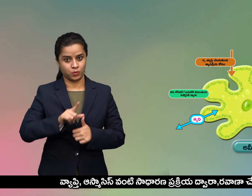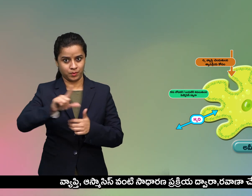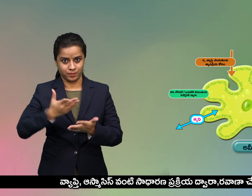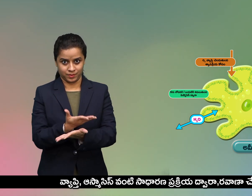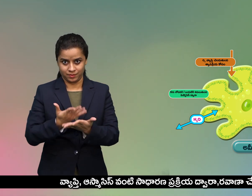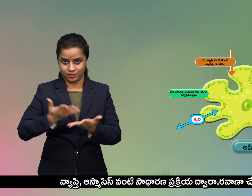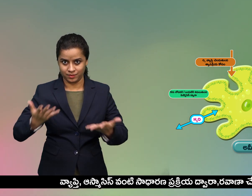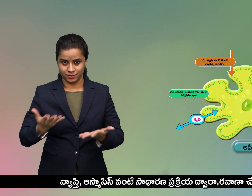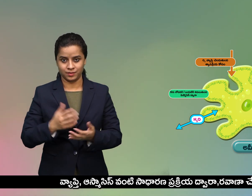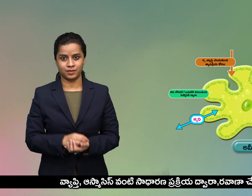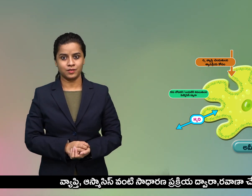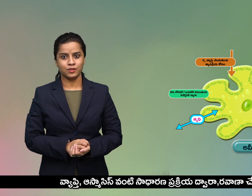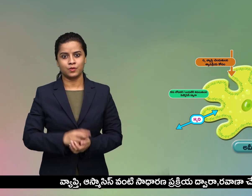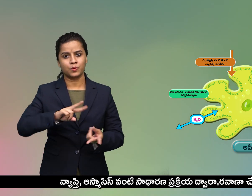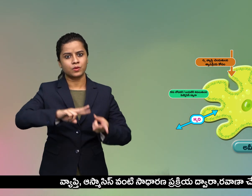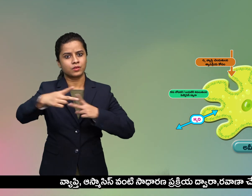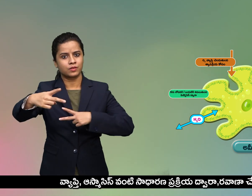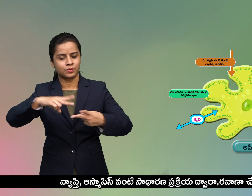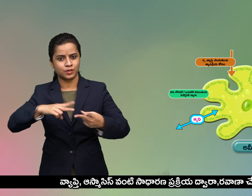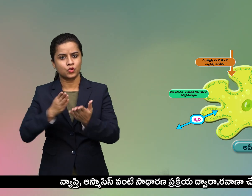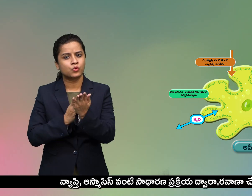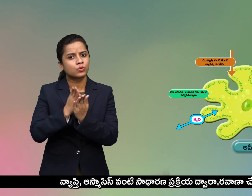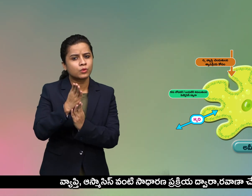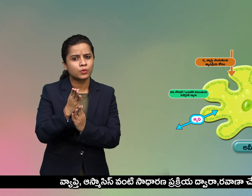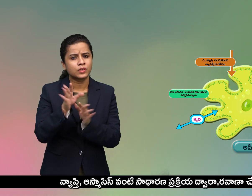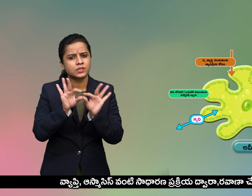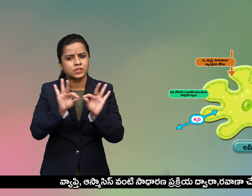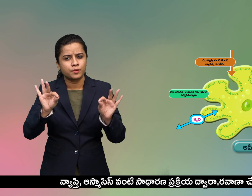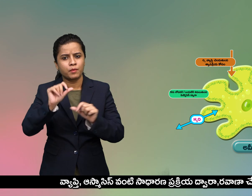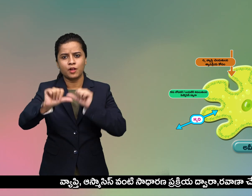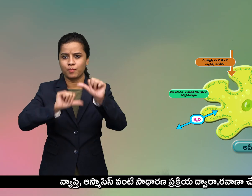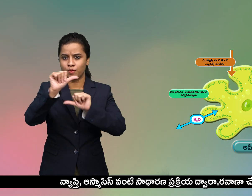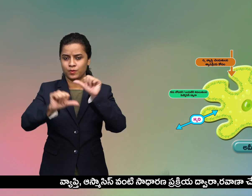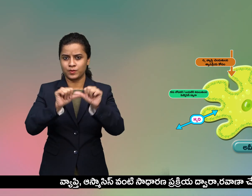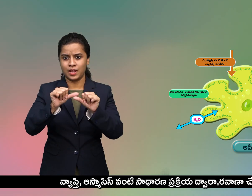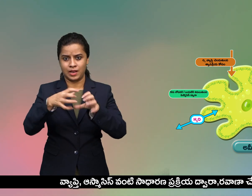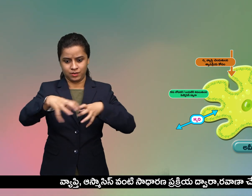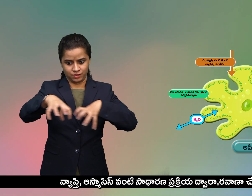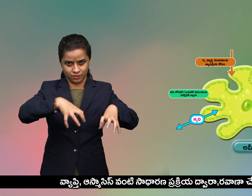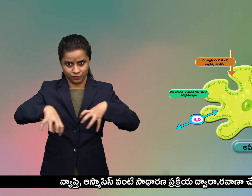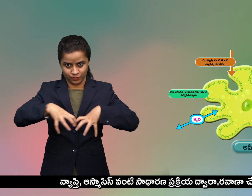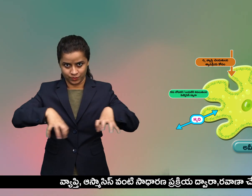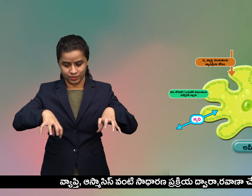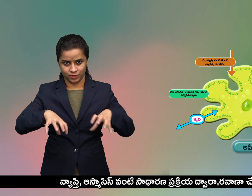వ్యాప్తి, ఆస్మాసిస్ వంటి సాధారణ ప్రక్రియ ద్వారా రవాణా చేయబడతాయి.